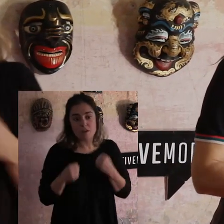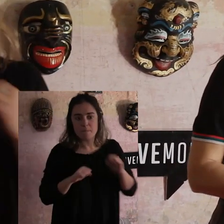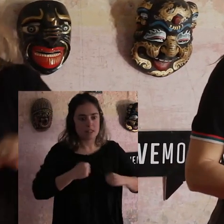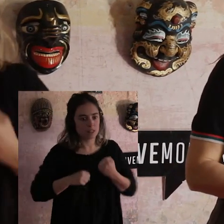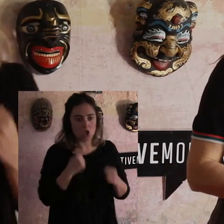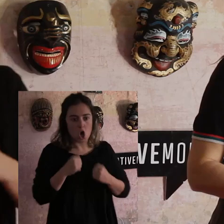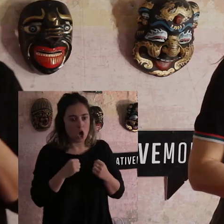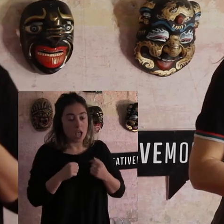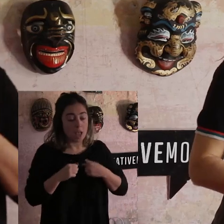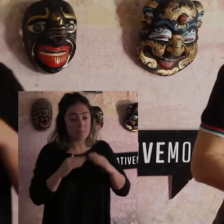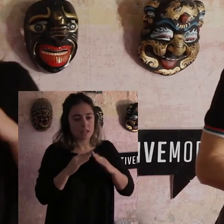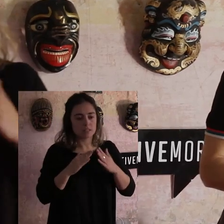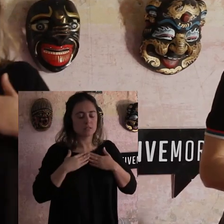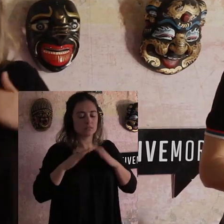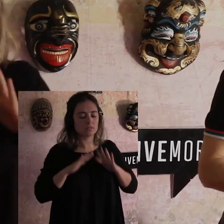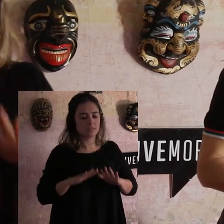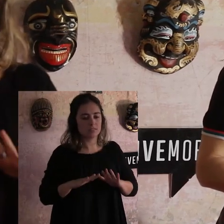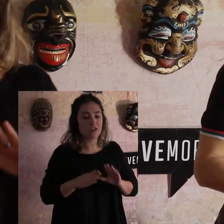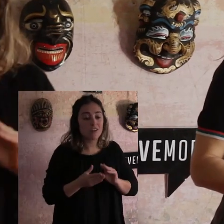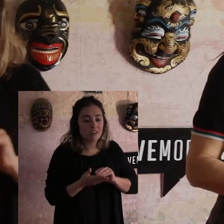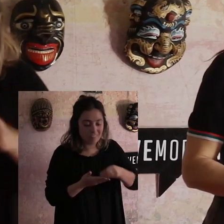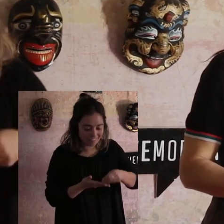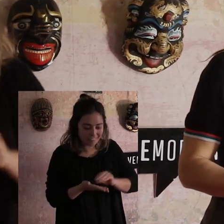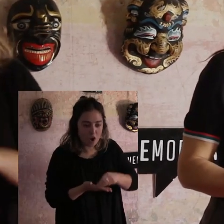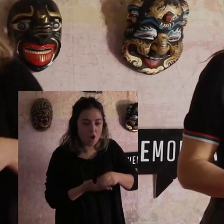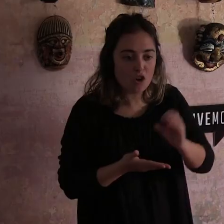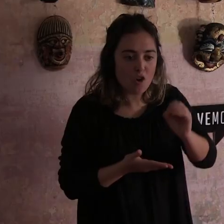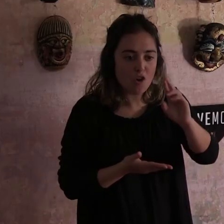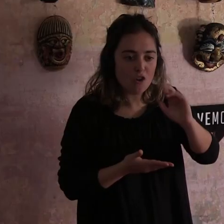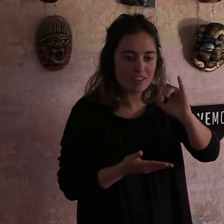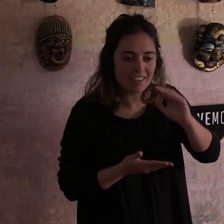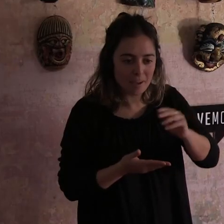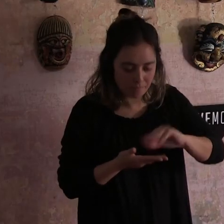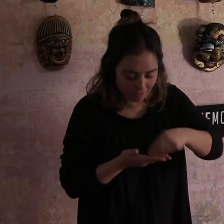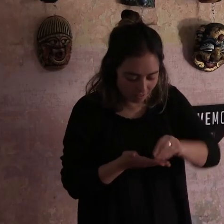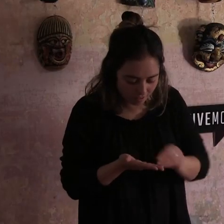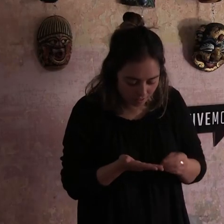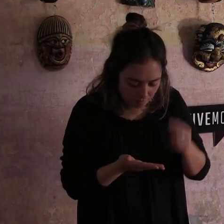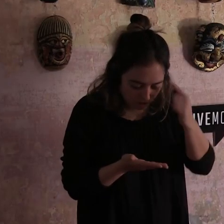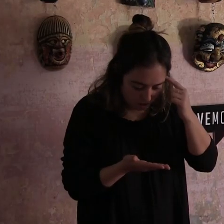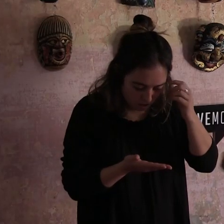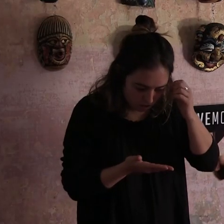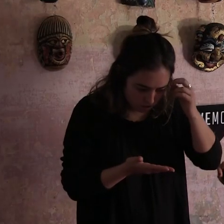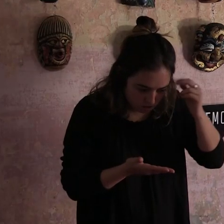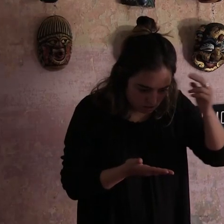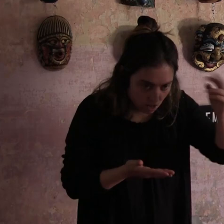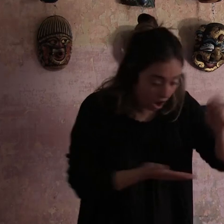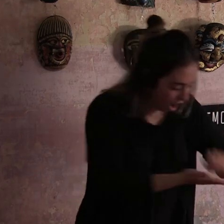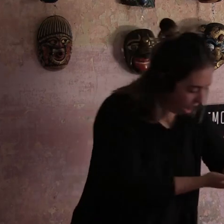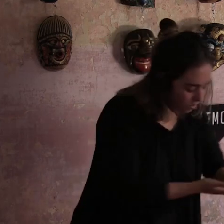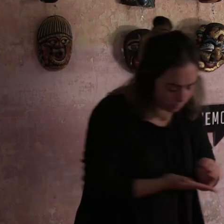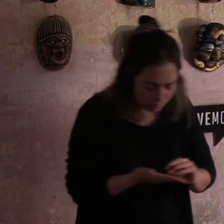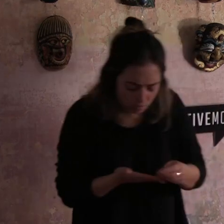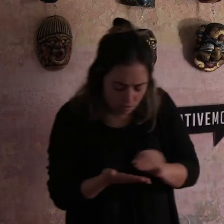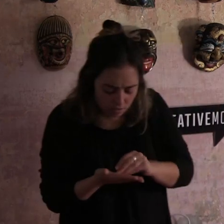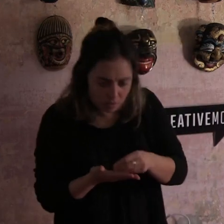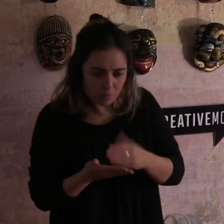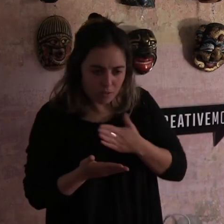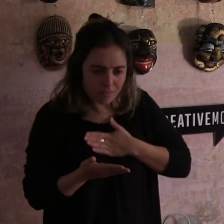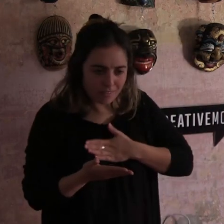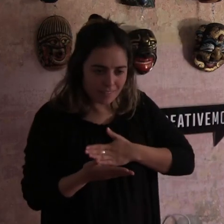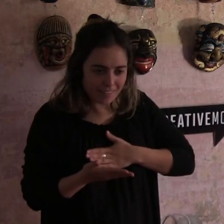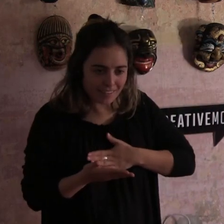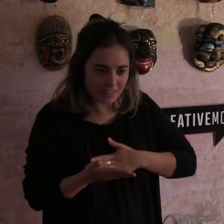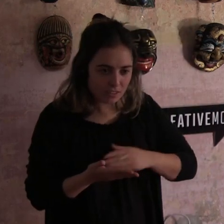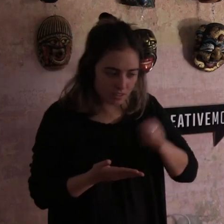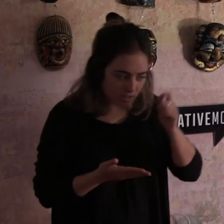por ejemplo. Parece una contradicción, pero la cabeza me vuela. A veces estoy haciendo origami y anoto algo porque me